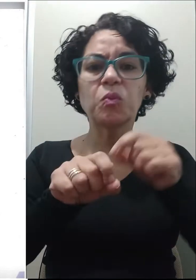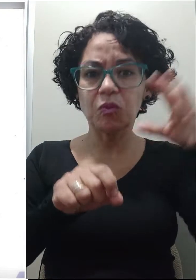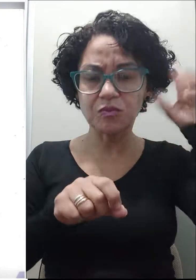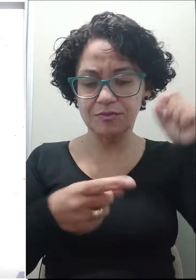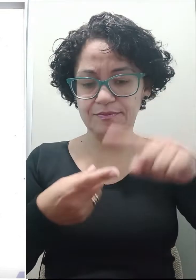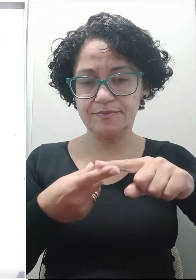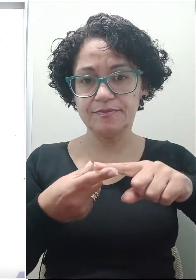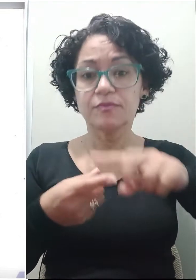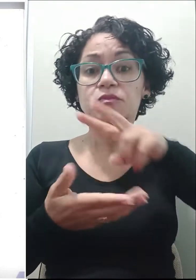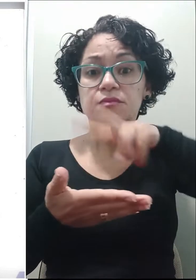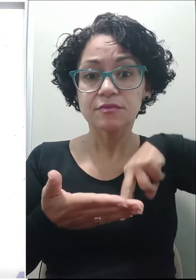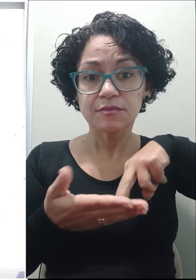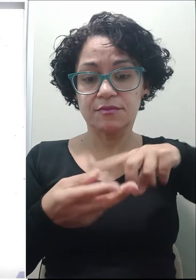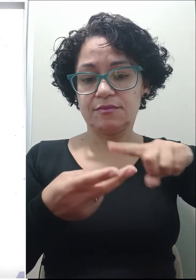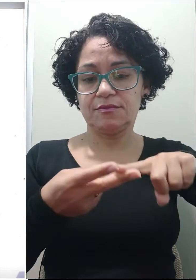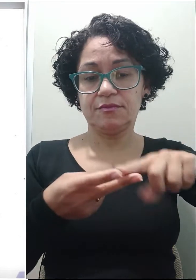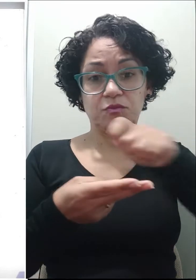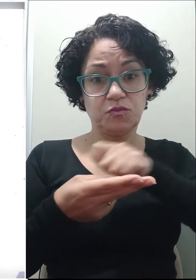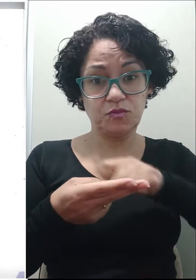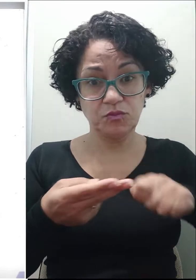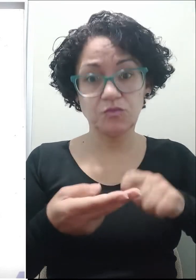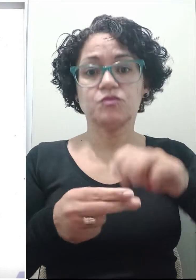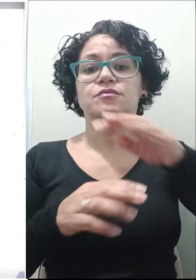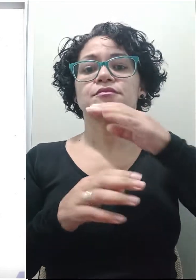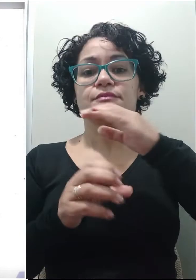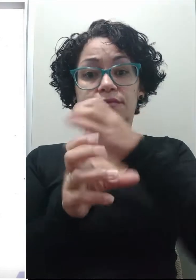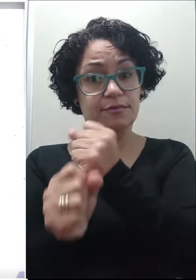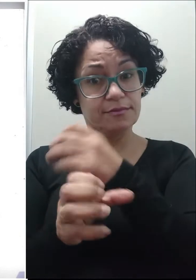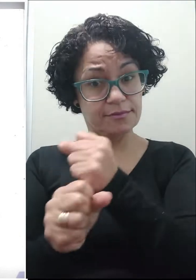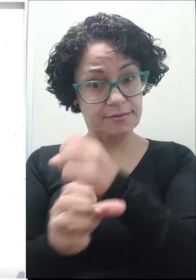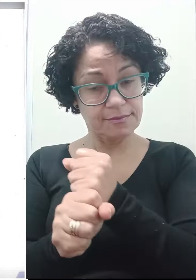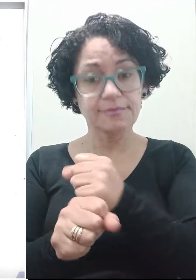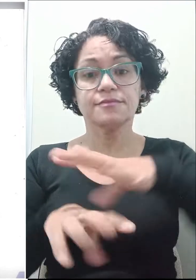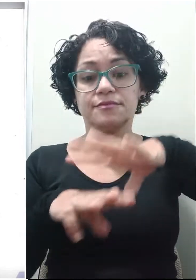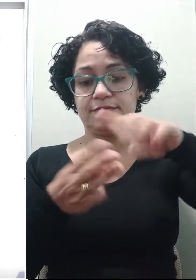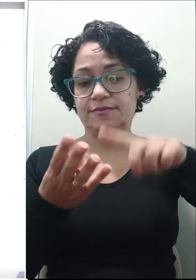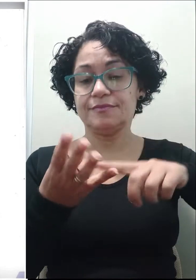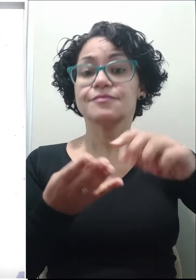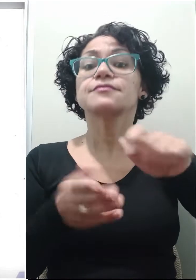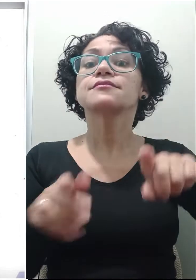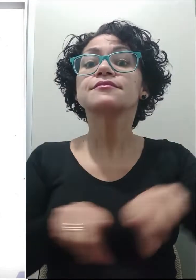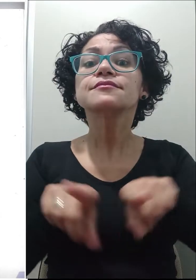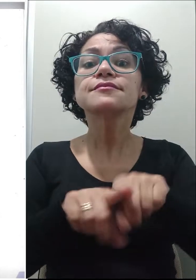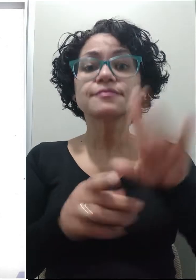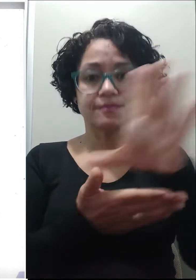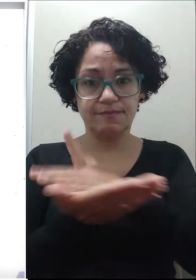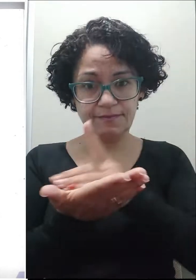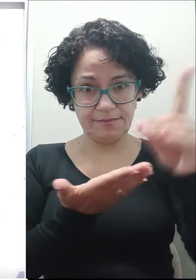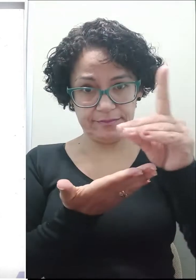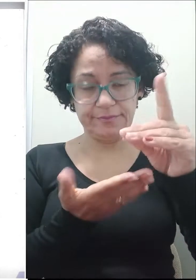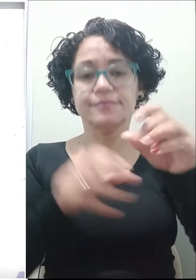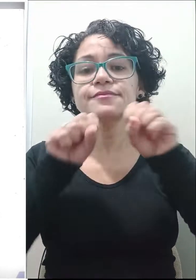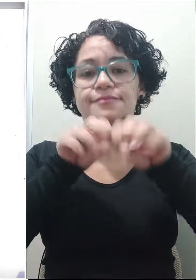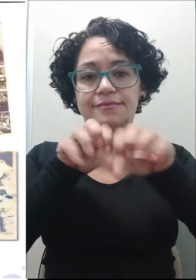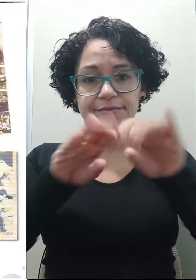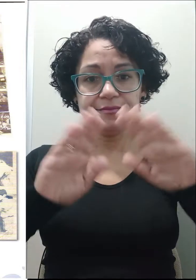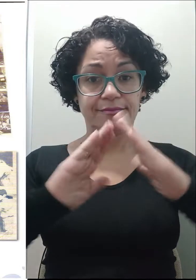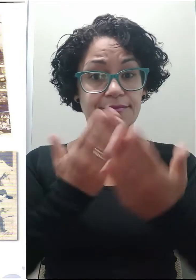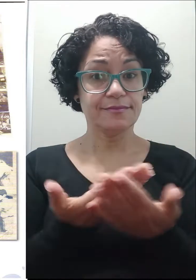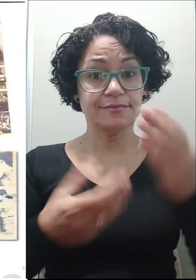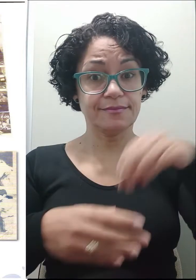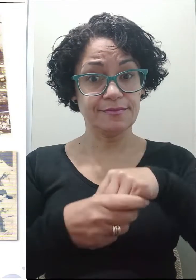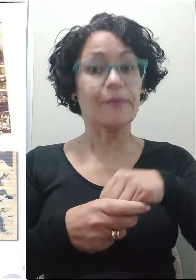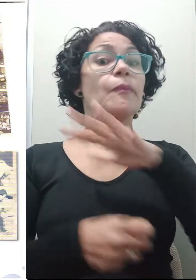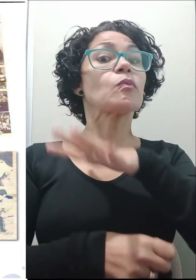ensinar a ler, escrever, contar as 4 operações, mais a doutrina cristã.